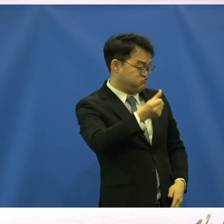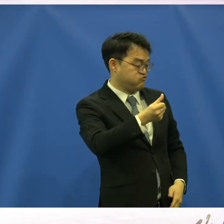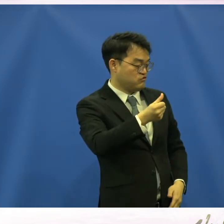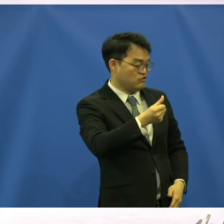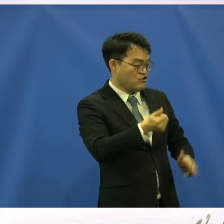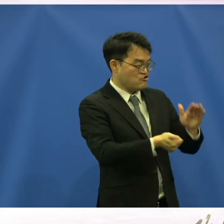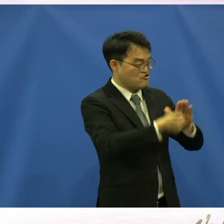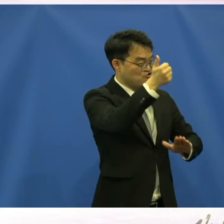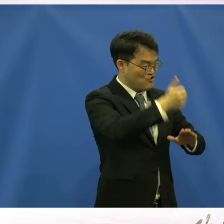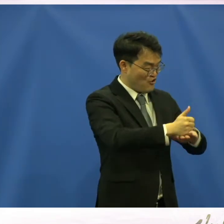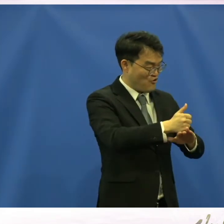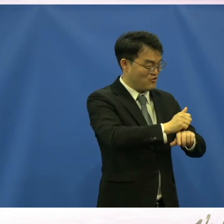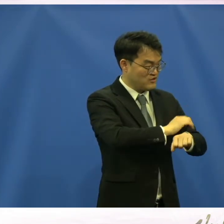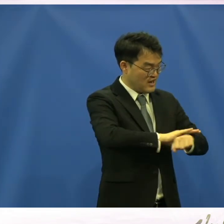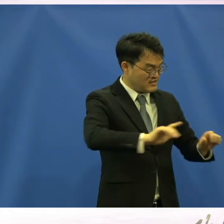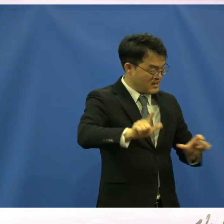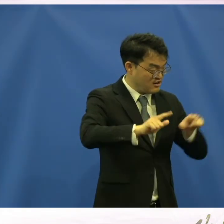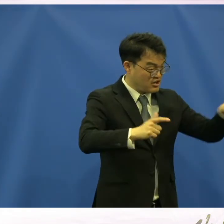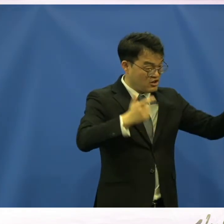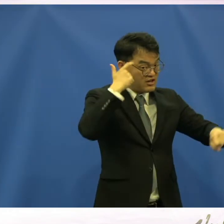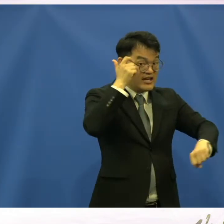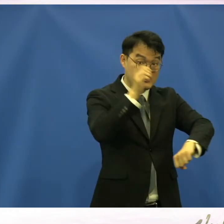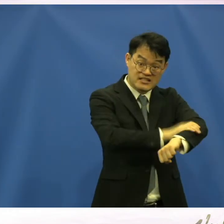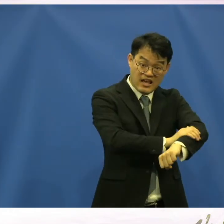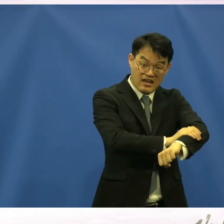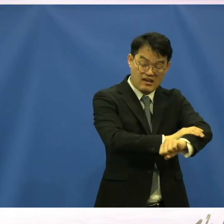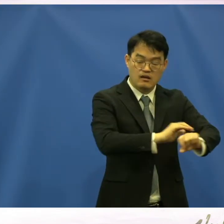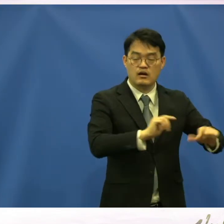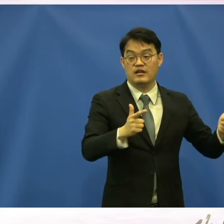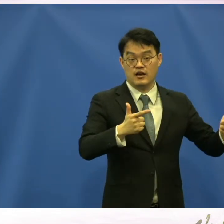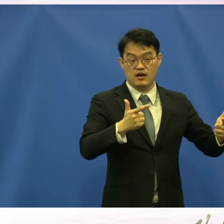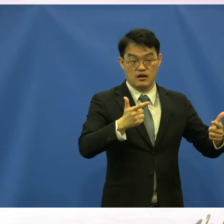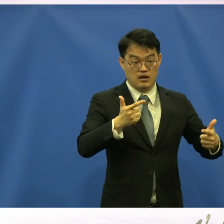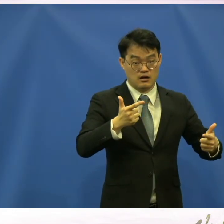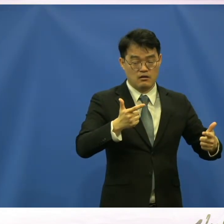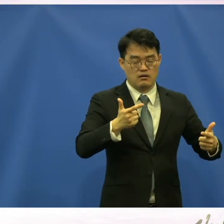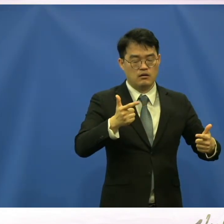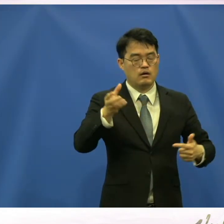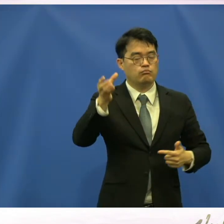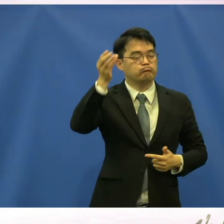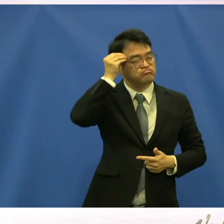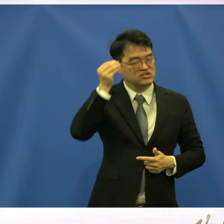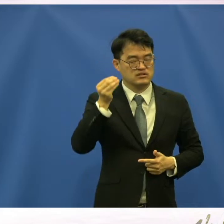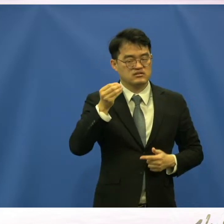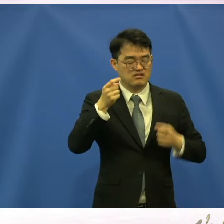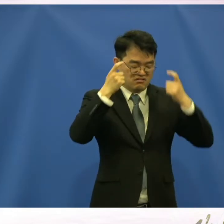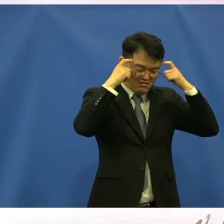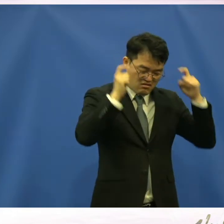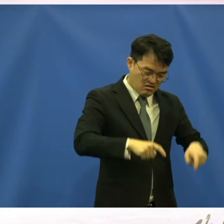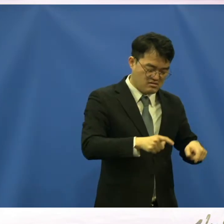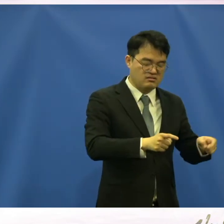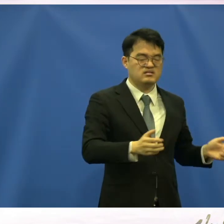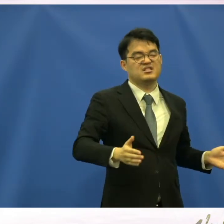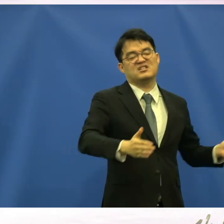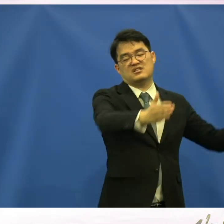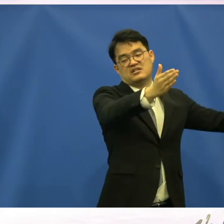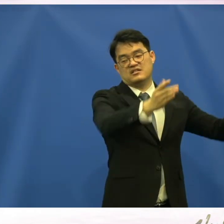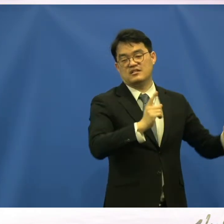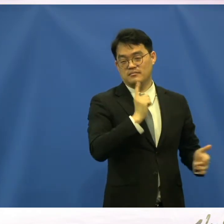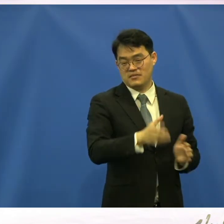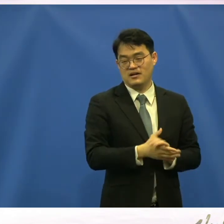자기중심적인 삶은 어떻게 됩니까? 불행해집니다. 내가 나를 만족시키려고 해보세요. 내가 행복해지려고 하면 할수록 행복은 더